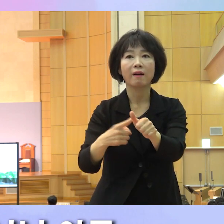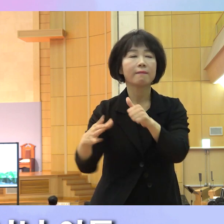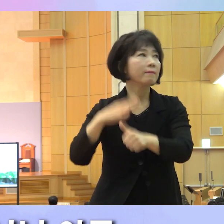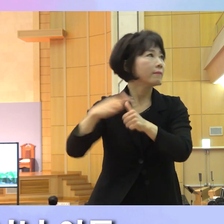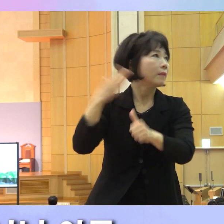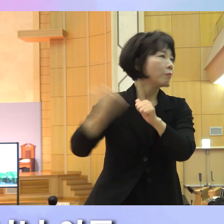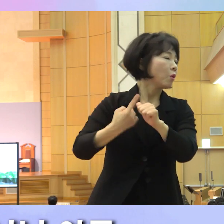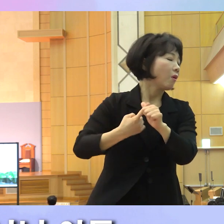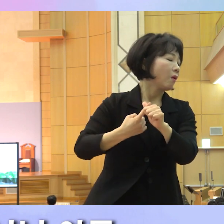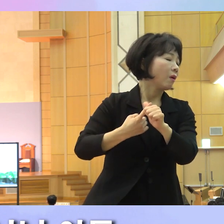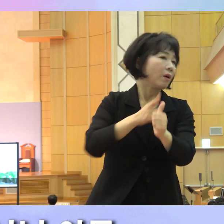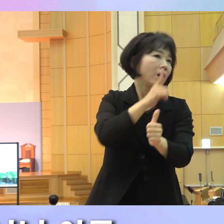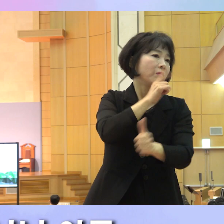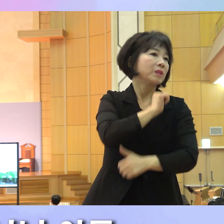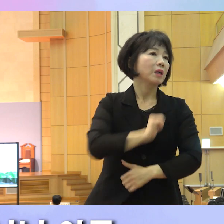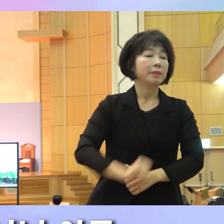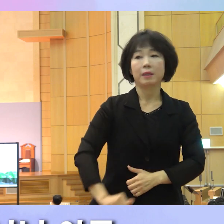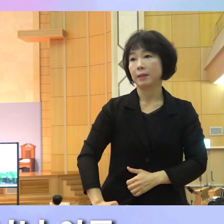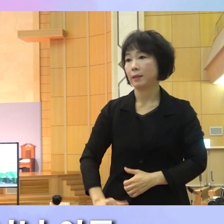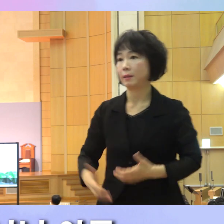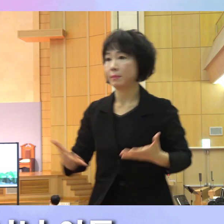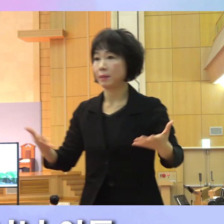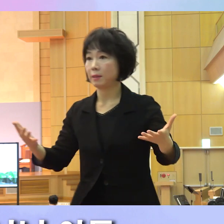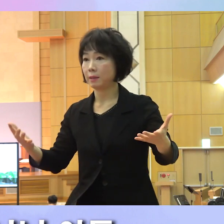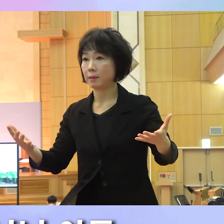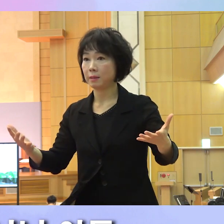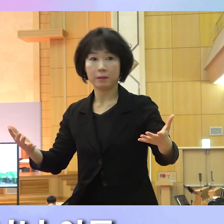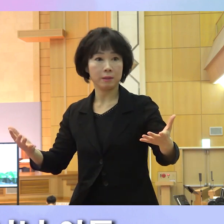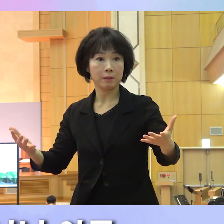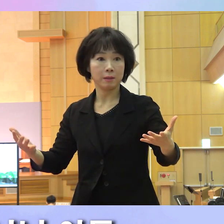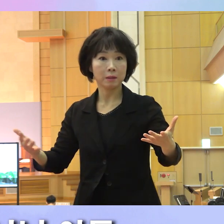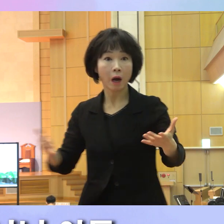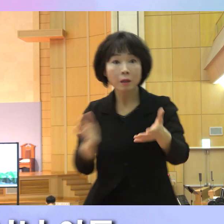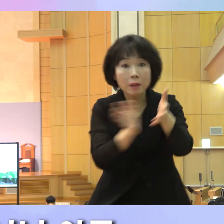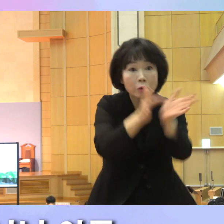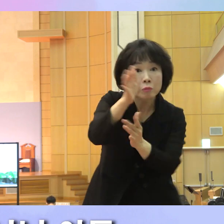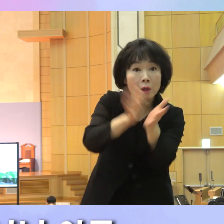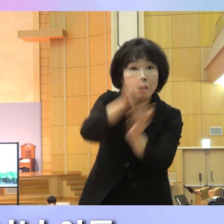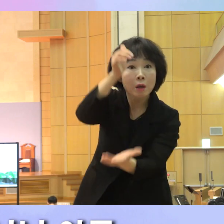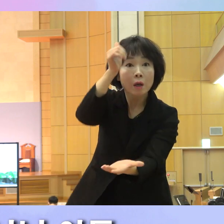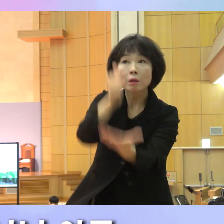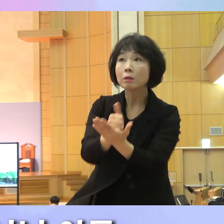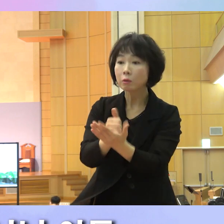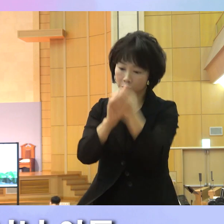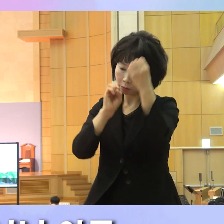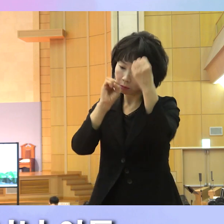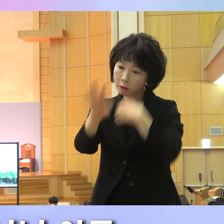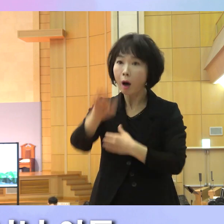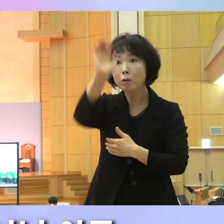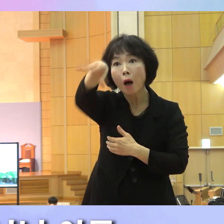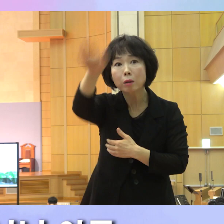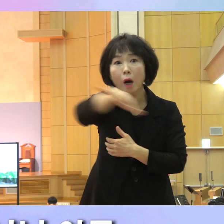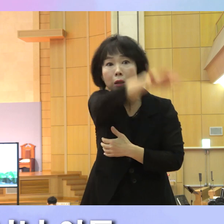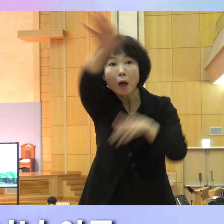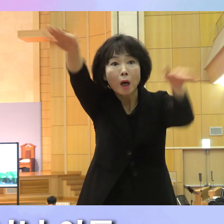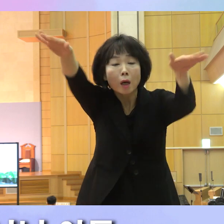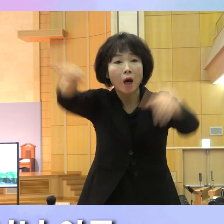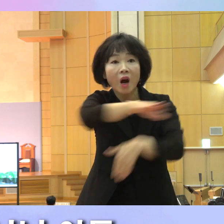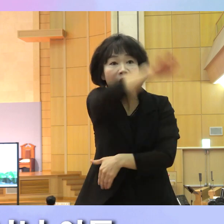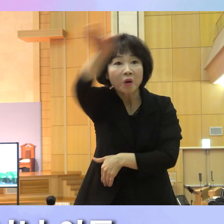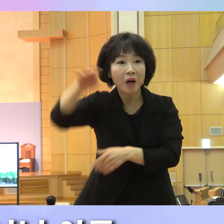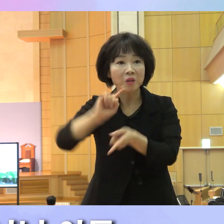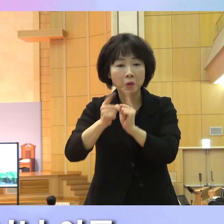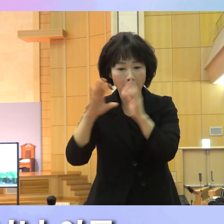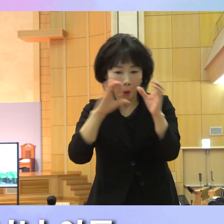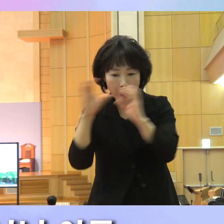반문을 하고 있죠. 43절에 예수께서 대답하여 가라사대 너희는 서로